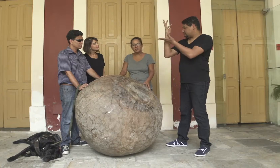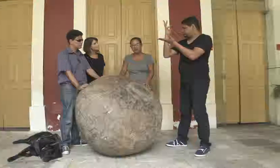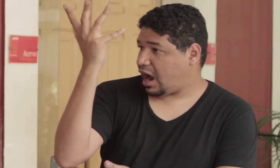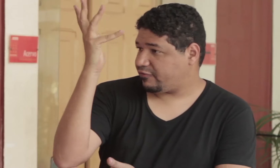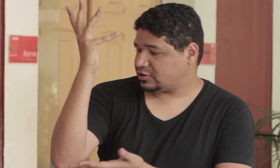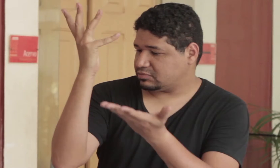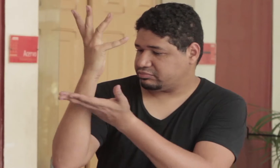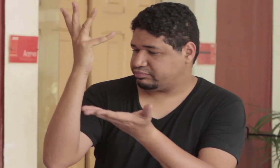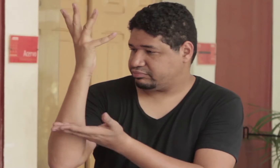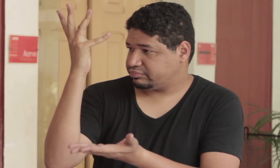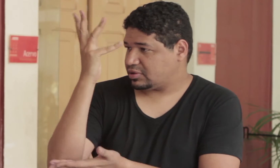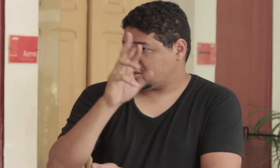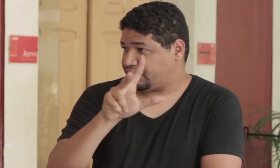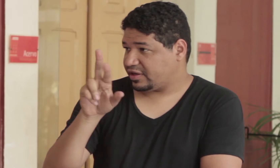Carol Milton Fazer esse tipo De escultura